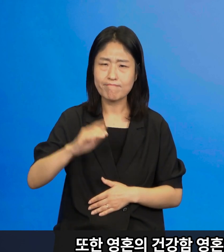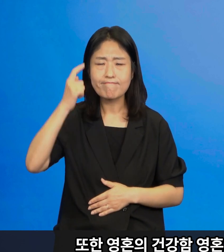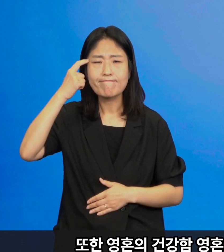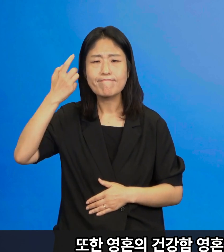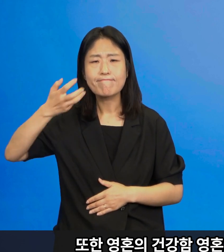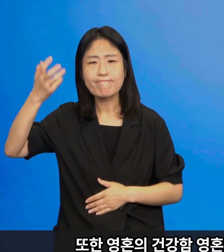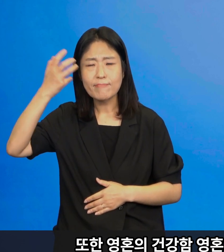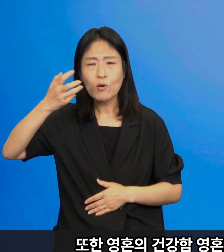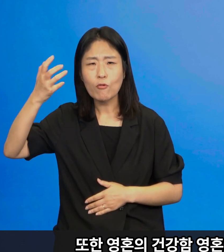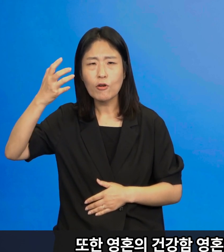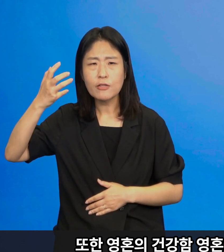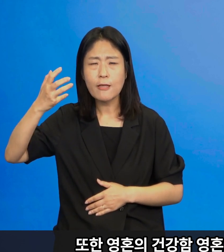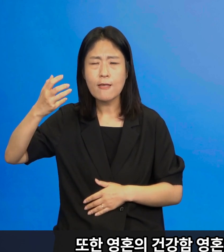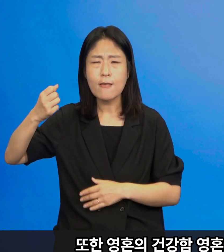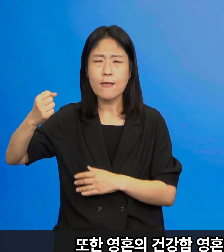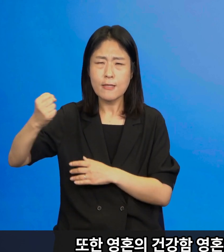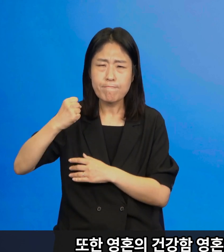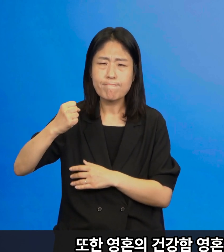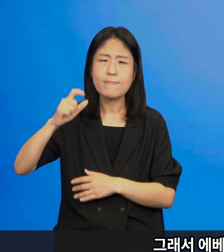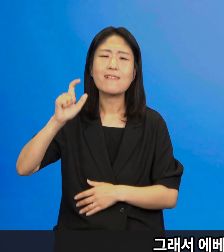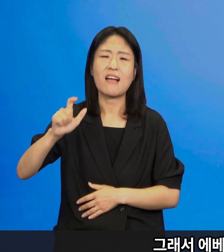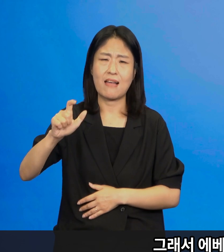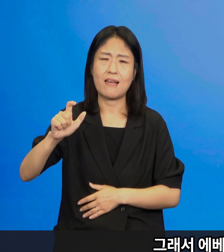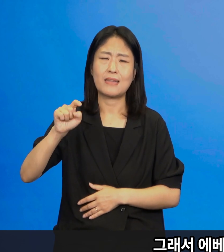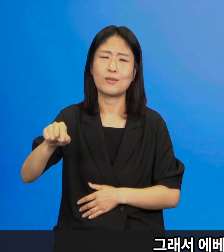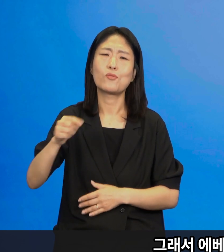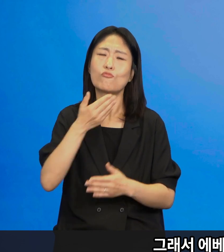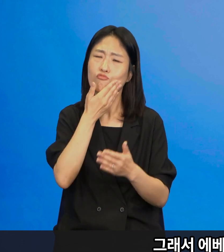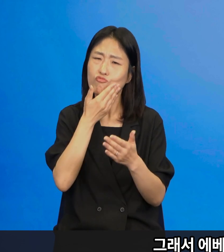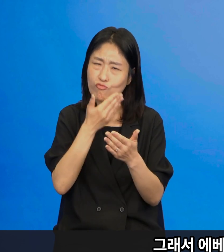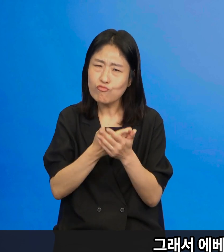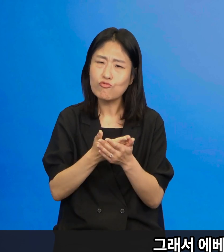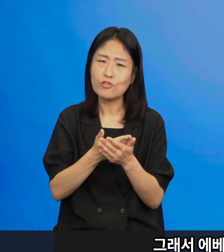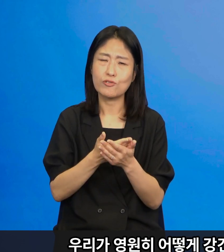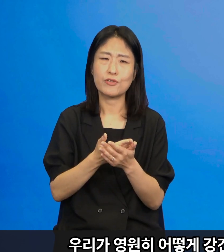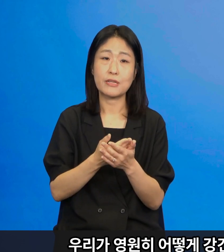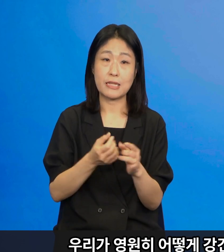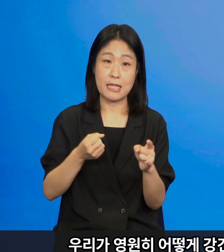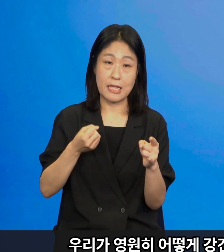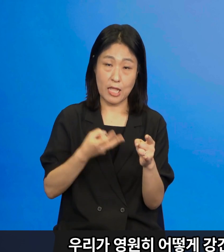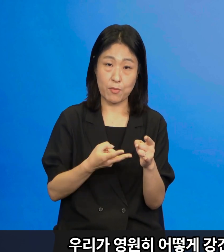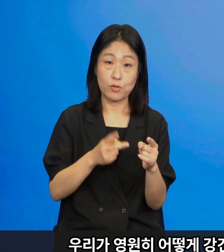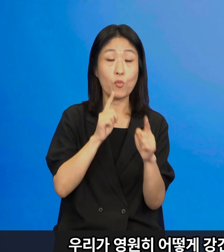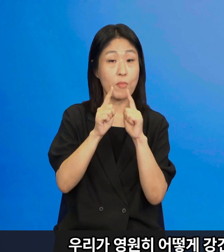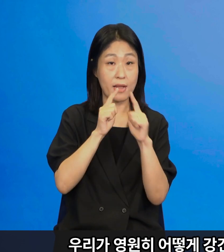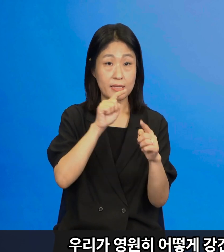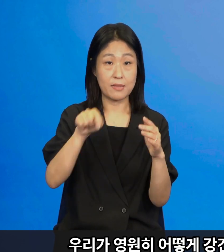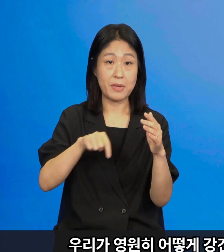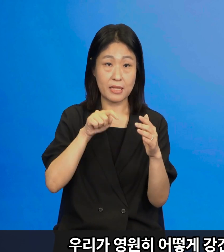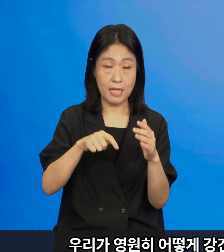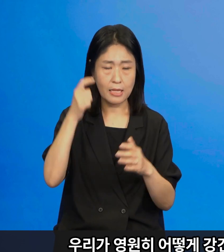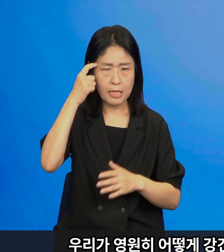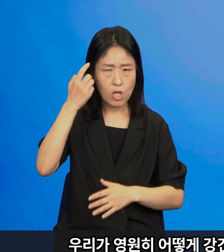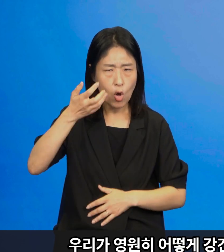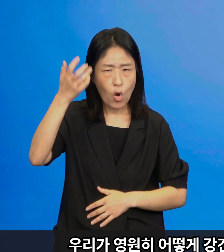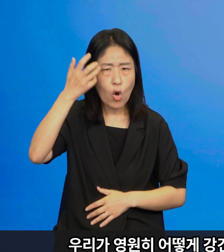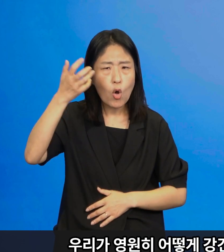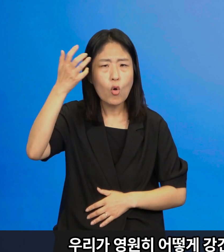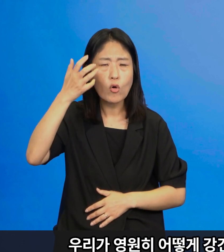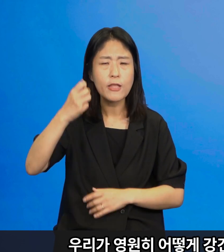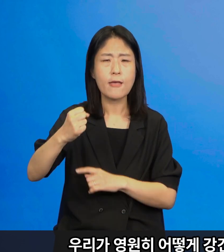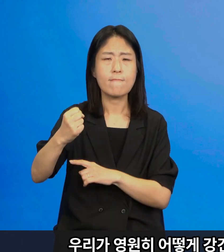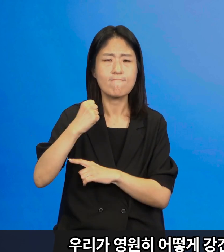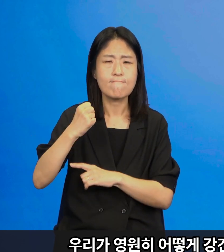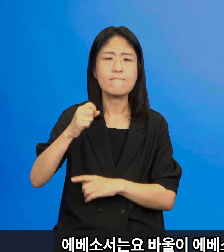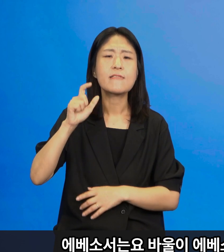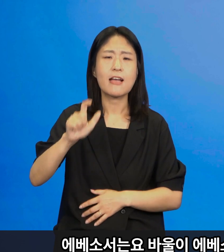영혼의 강건함이 얼마나 중요한지요. 그래서 에베소서 말씀에서는 우리가 영혼이 어떻게 강건할 수 있는가를